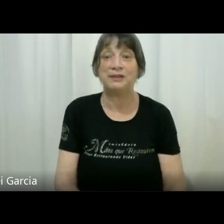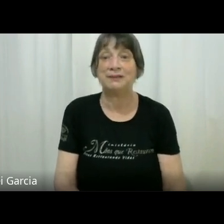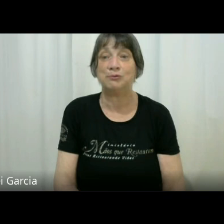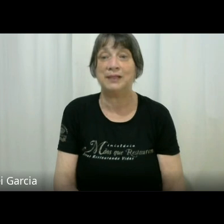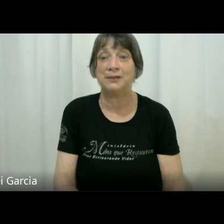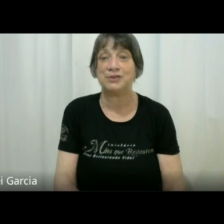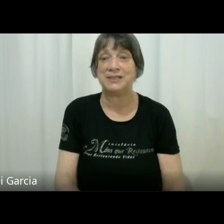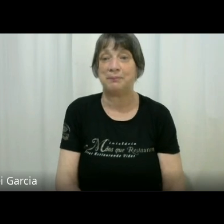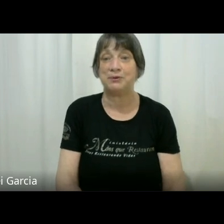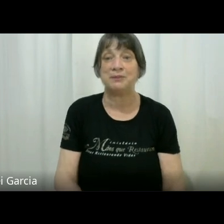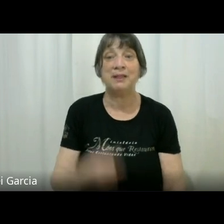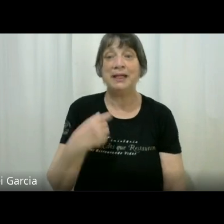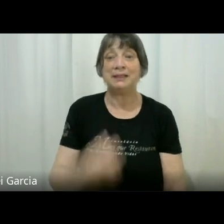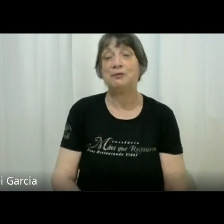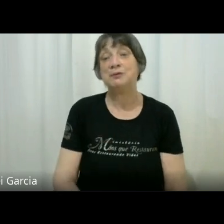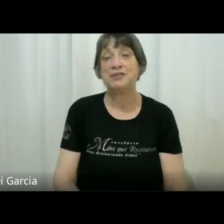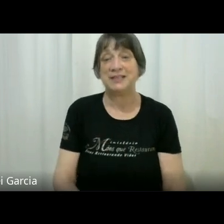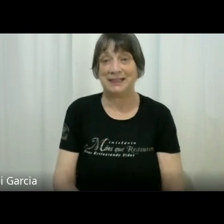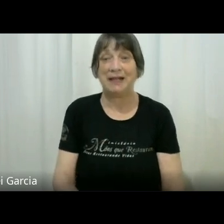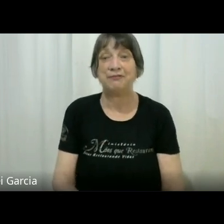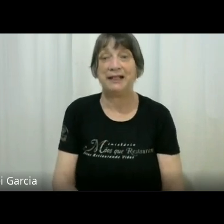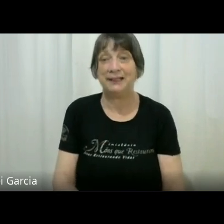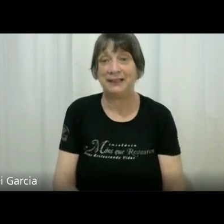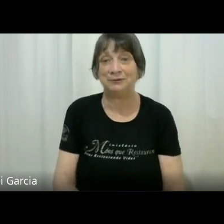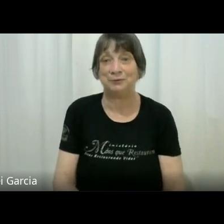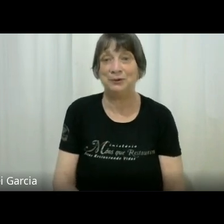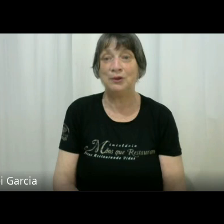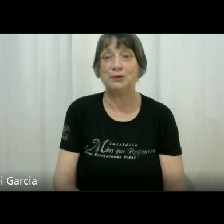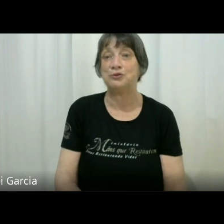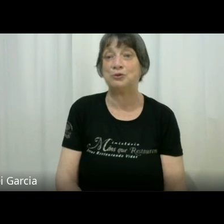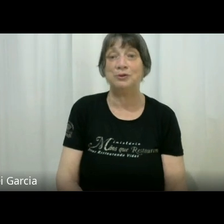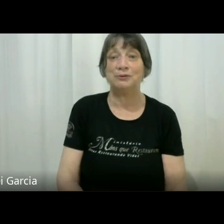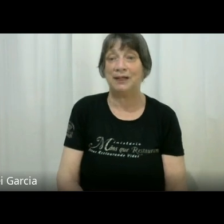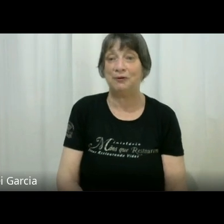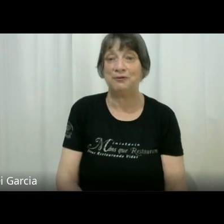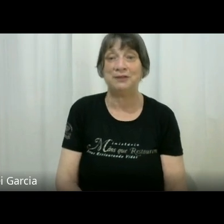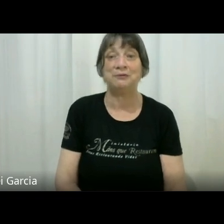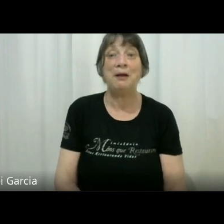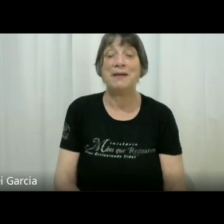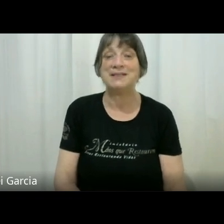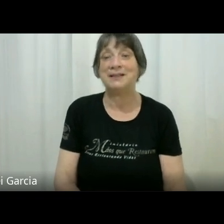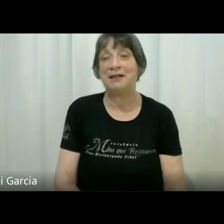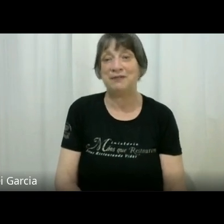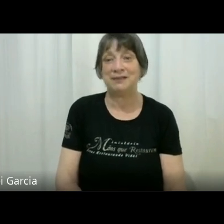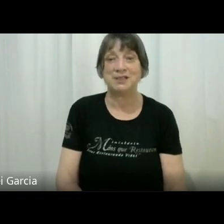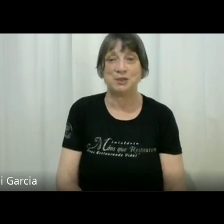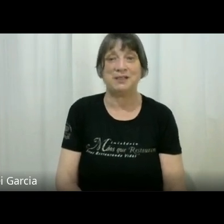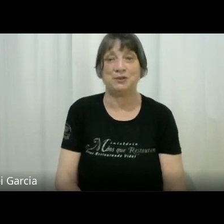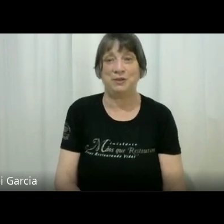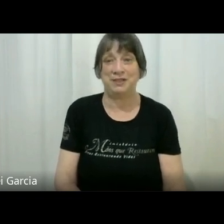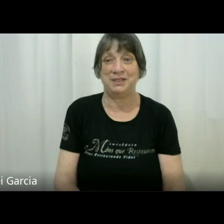o Deus que se aproxima. Então, quando você está falando, e o surdo não está ouvindo, mas ele está vendo